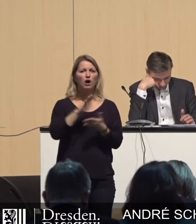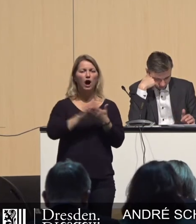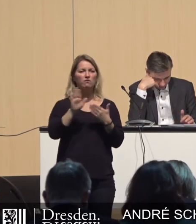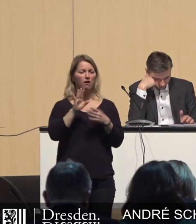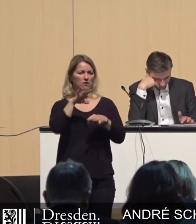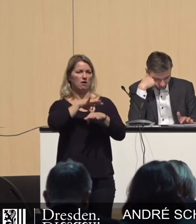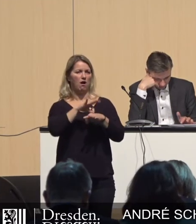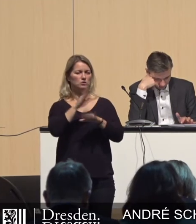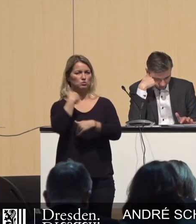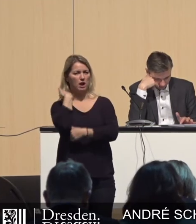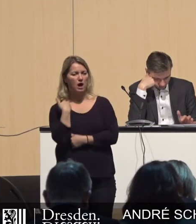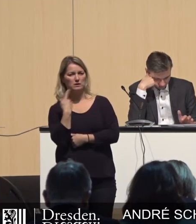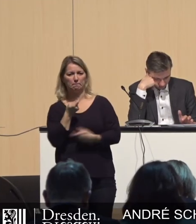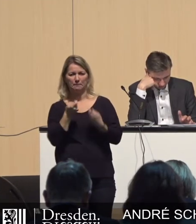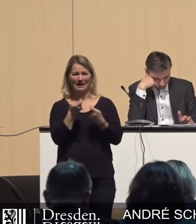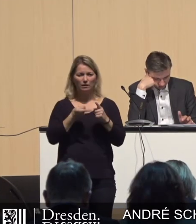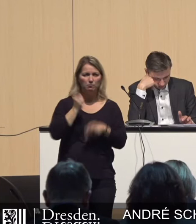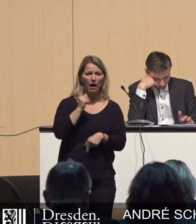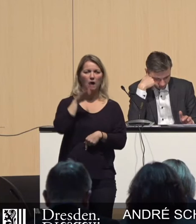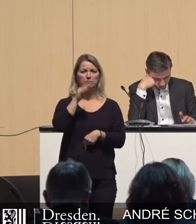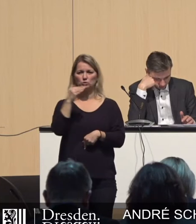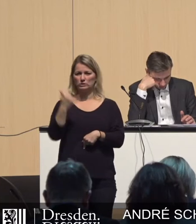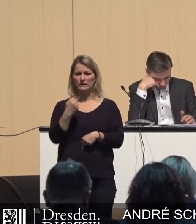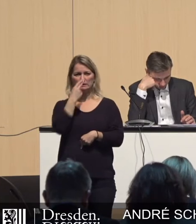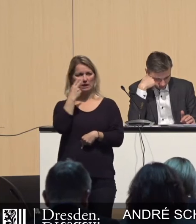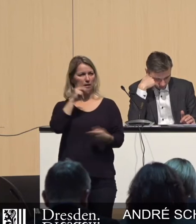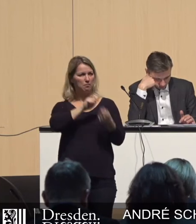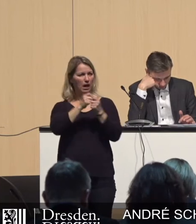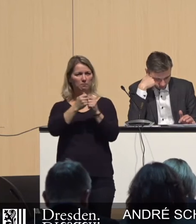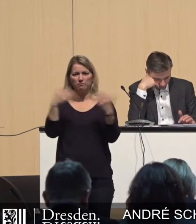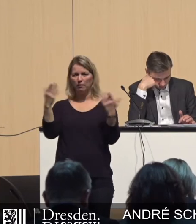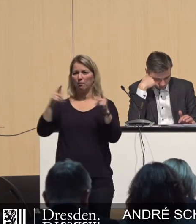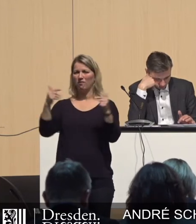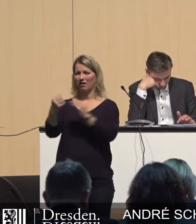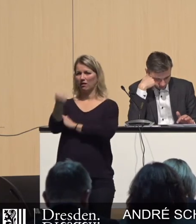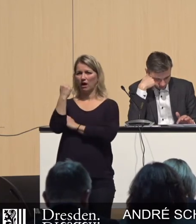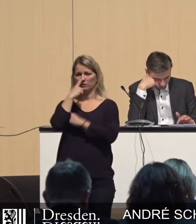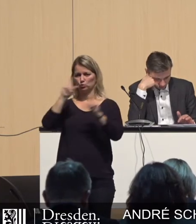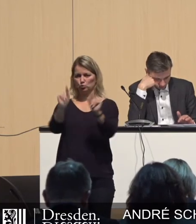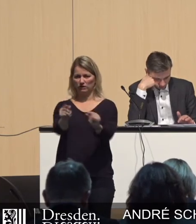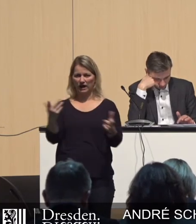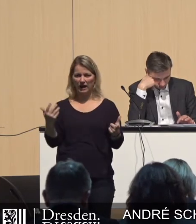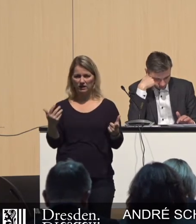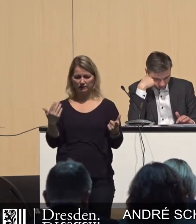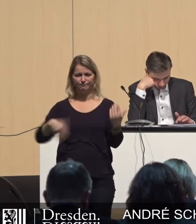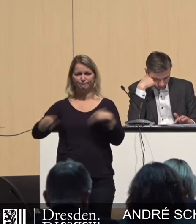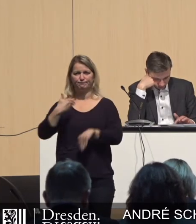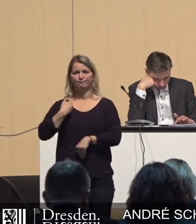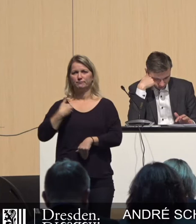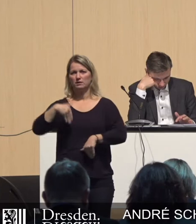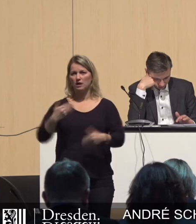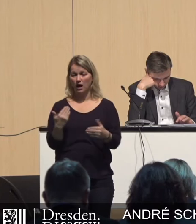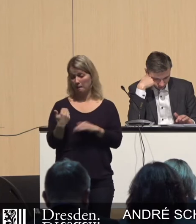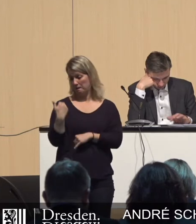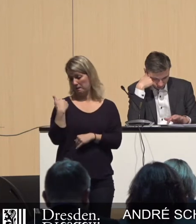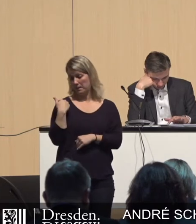Ärzten und zu wenigen Pflegekräften teuer bezahlen mussten. Noch vor wenigen Jahren gab es hier im